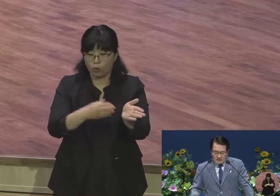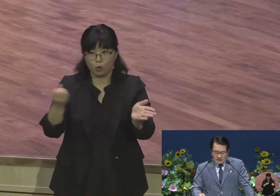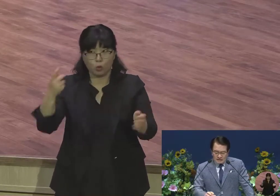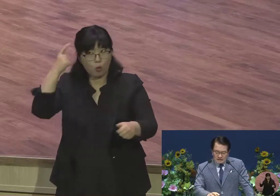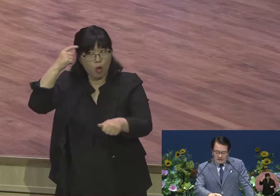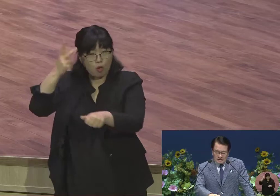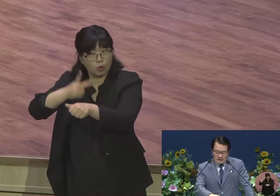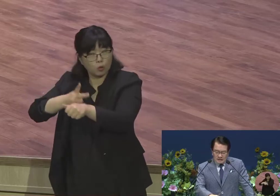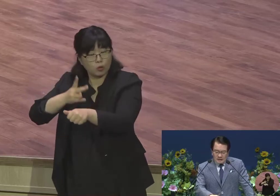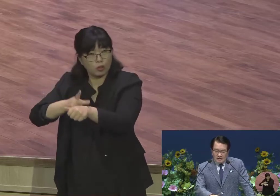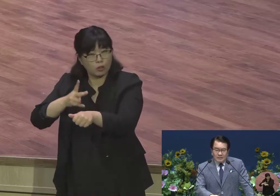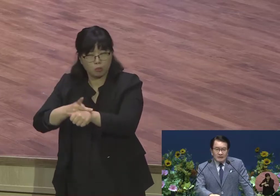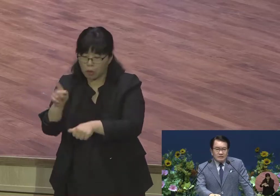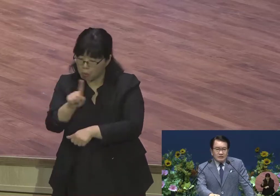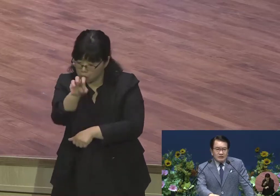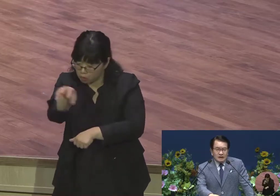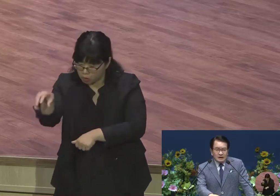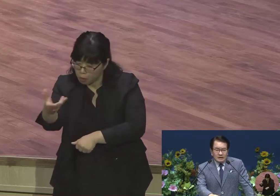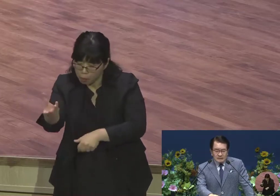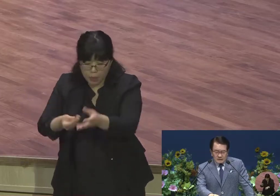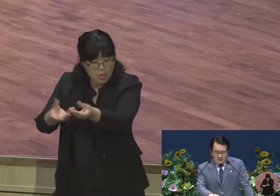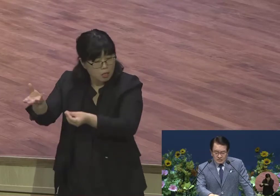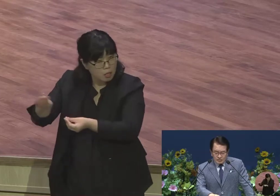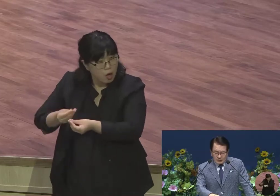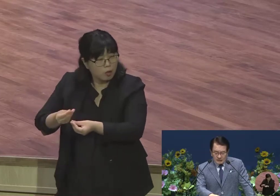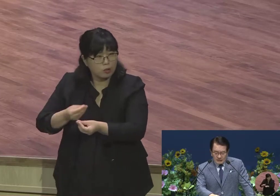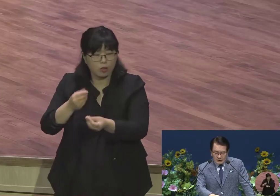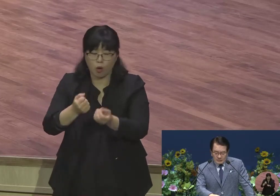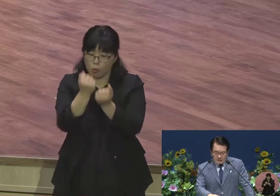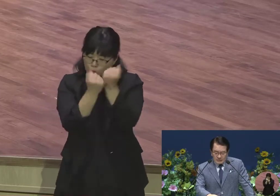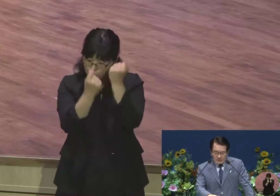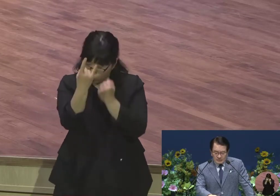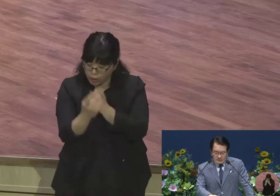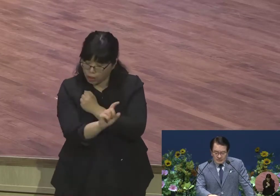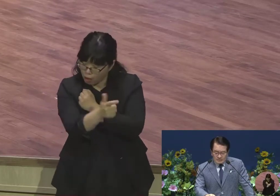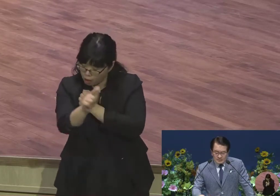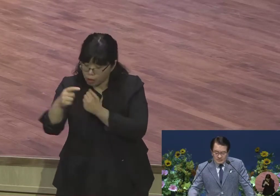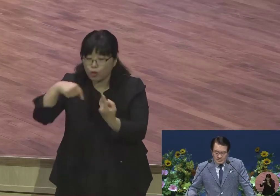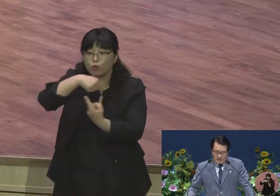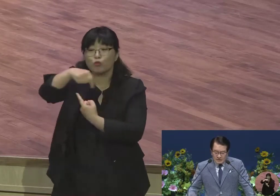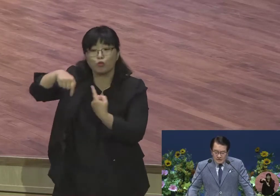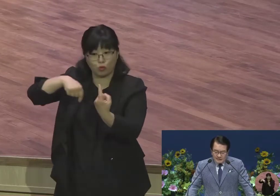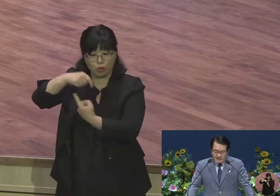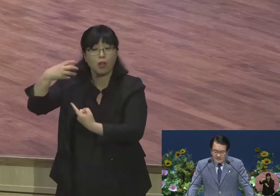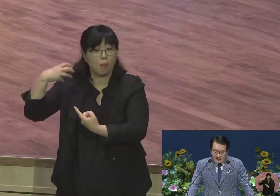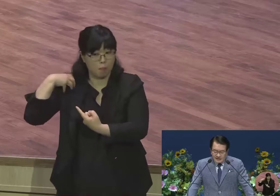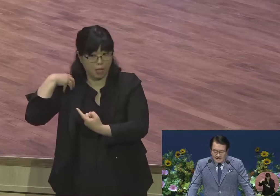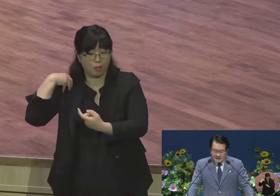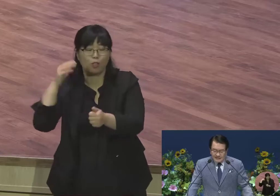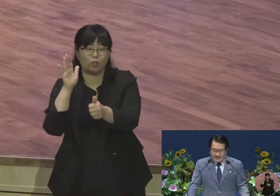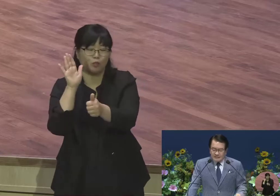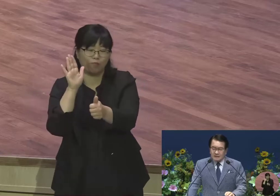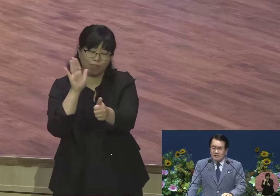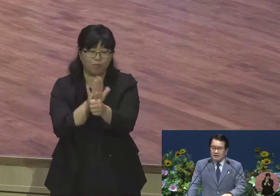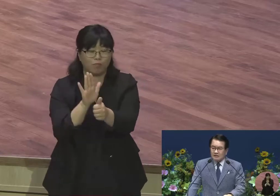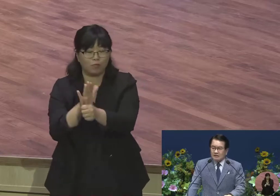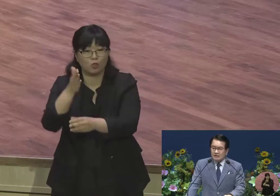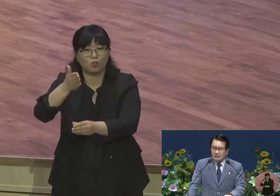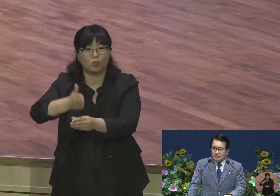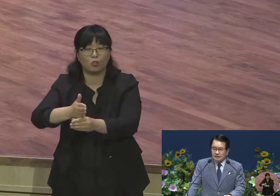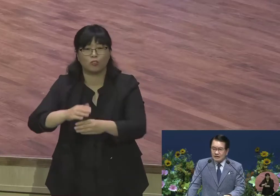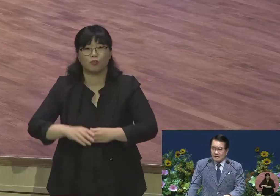있었습니다. 펜스테이 대학에서 두 강의가 뭐냐 하면 스페셜 힐링 에이지